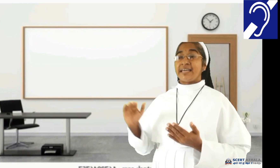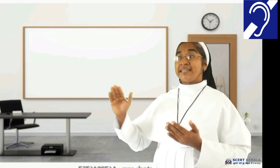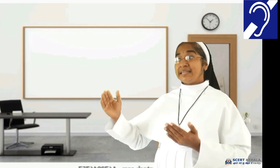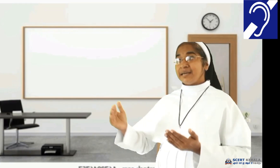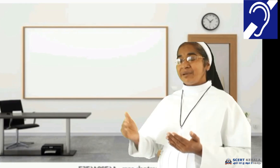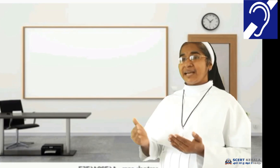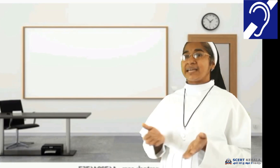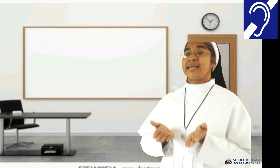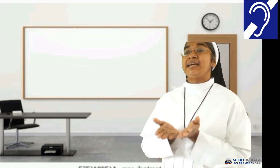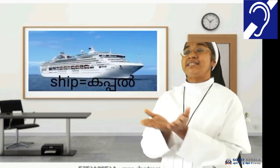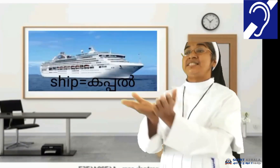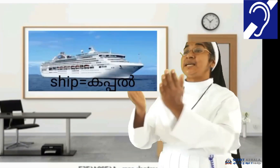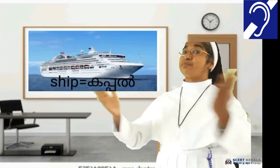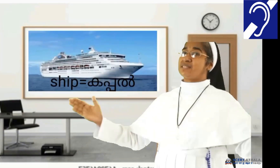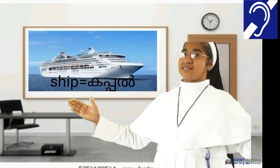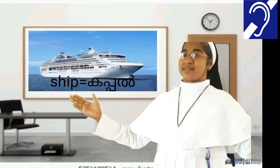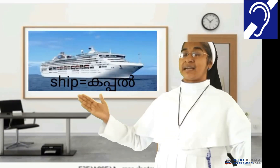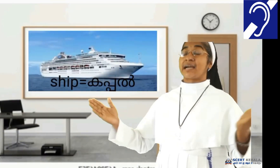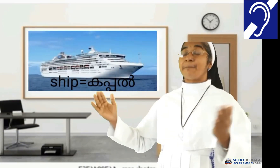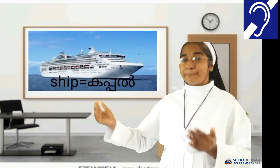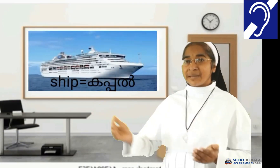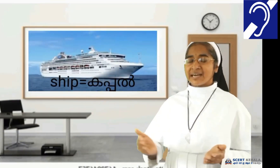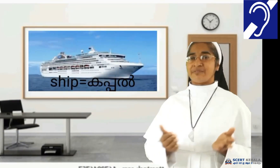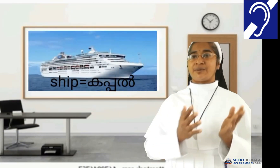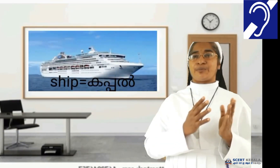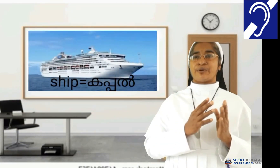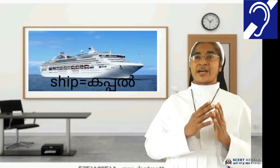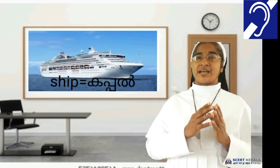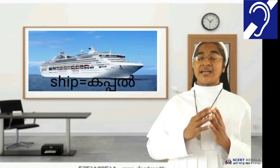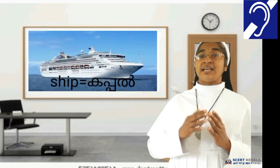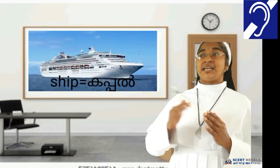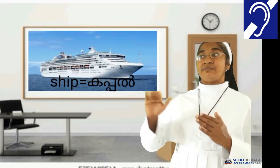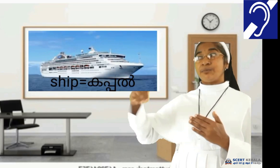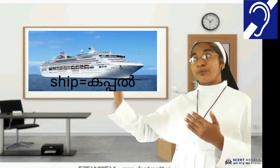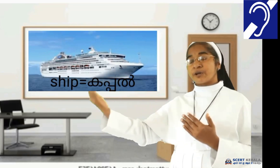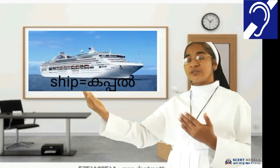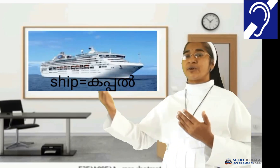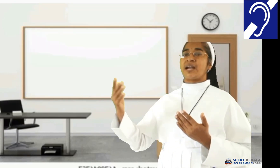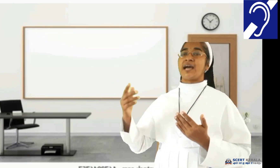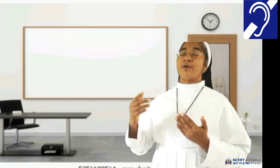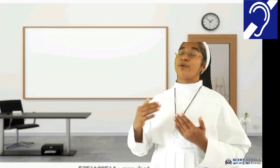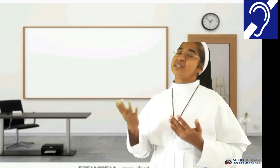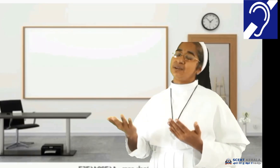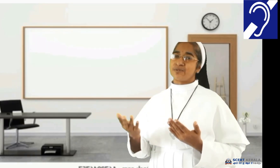ഈ ദ്വീപിലേക്ക് ഷിപ്സ്, കപ്പലുകൾ വരുമ്പോഴാണ് ഇവര് പുറത്തുള്ള ലോകത്തെ